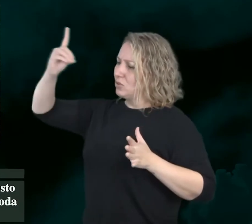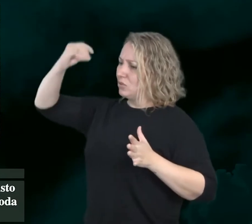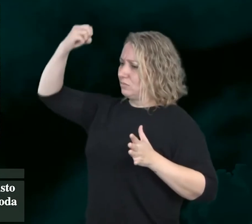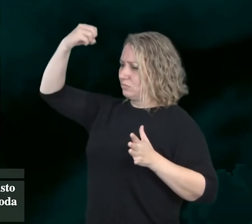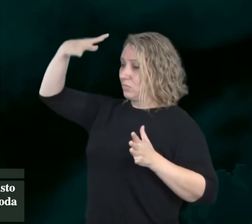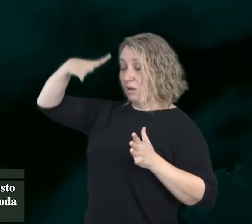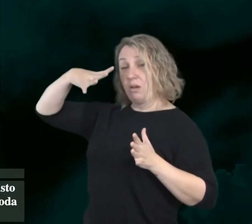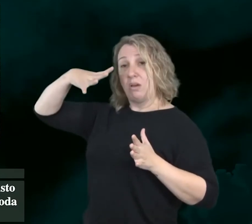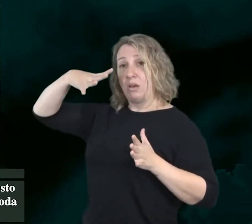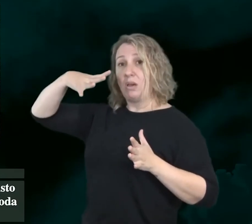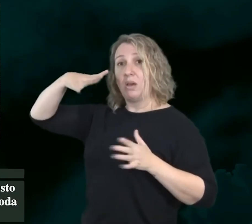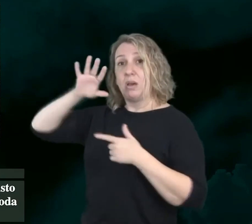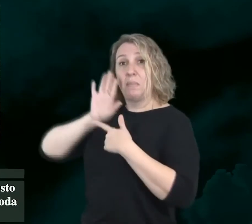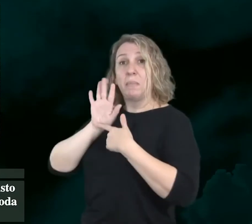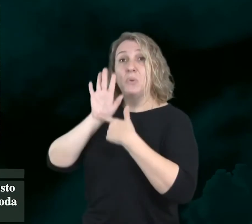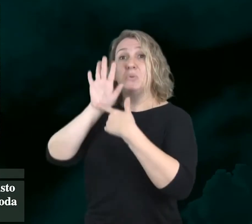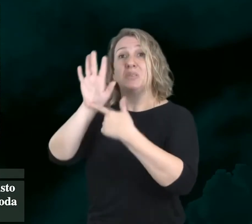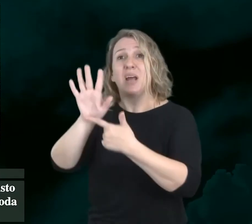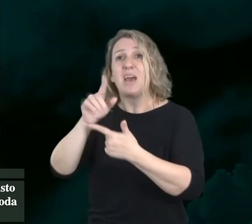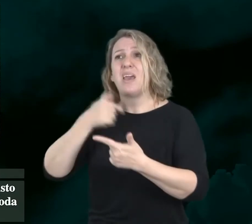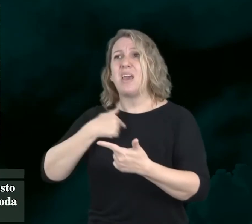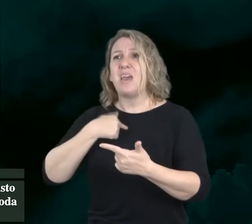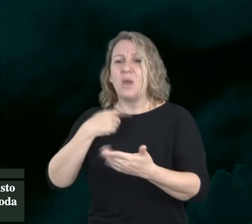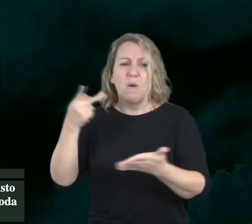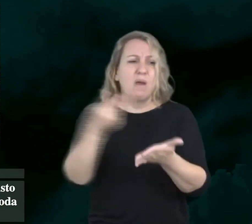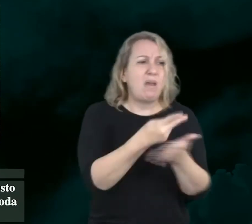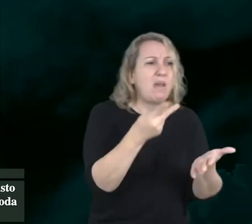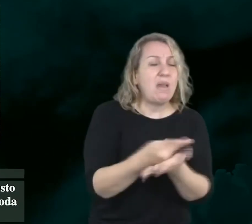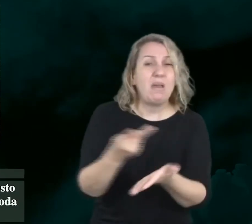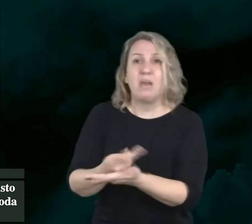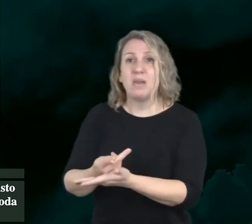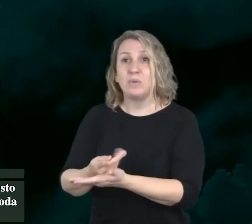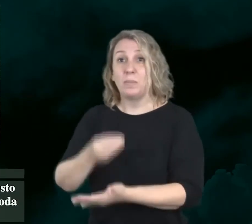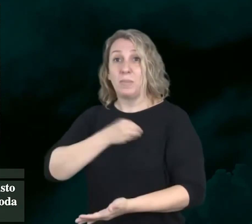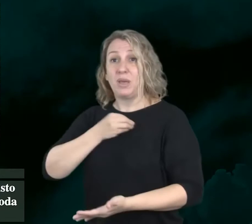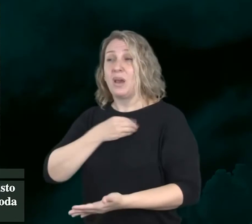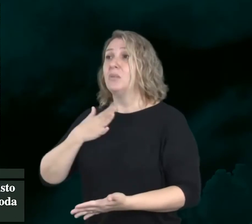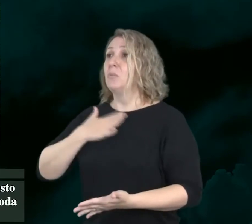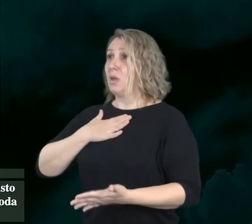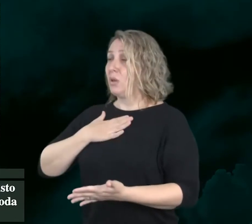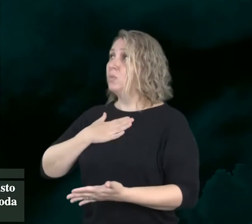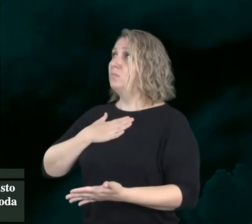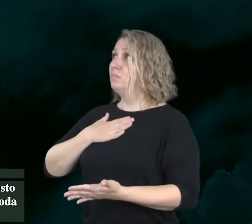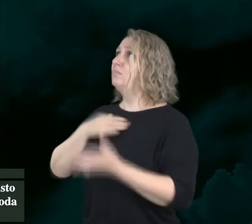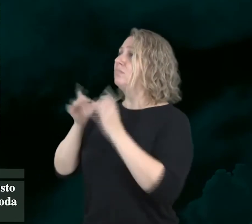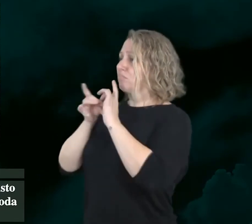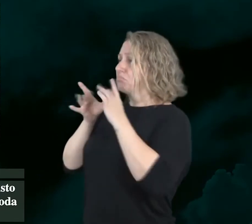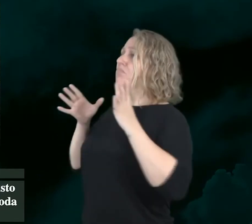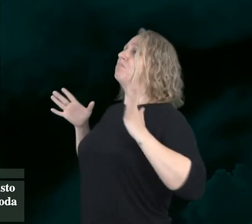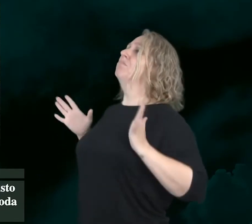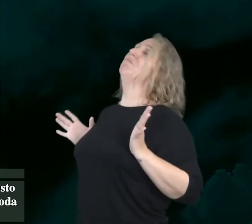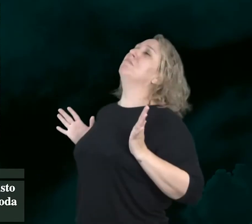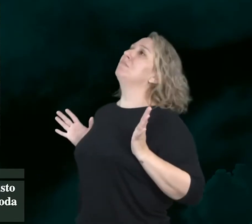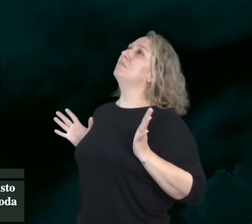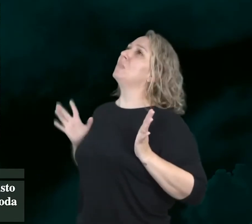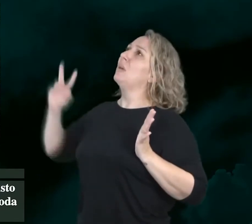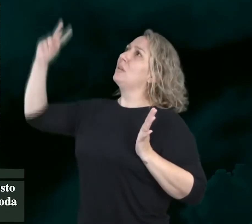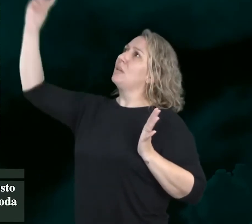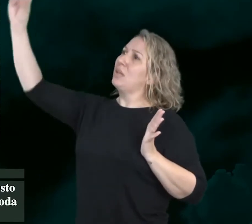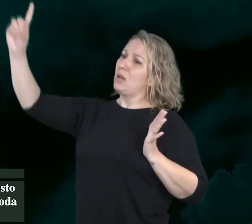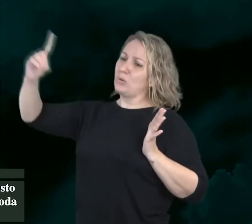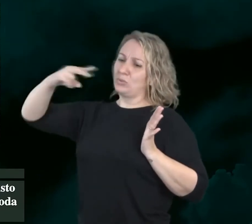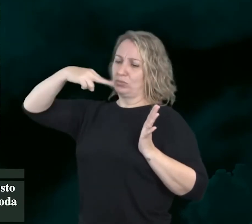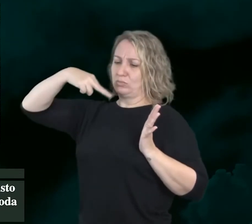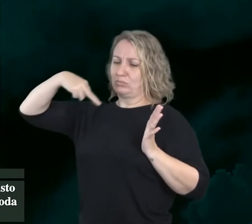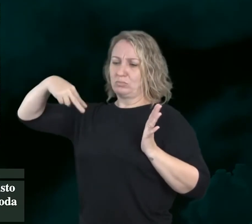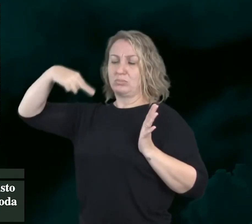deixei que o Senhor me iluminasse para ver as minhas falhas. Tem pessoas que nunca aprendeu a pedir perdão a ninguém, nem pedir